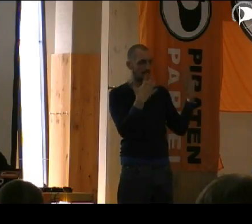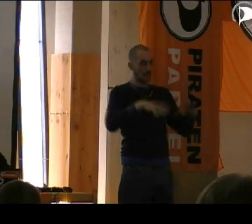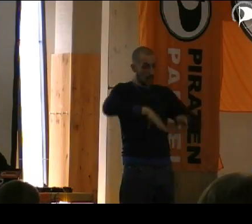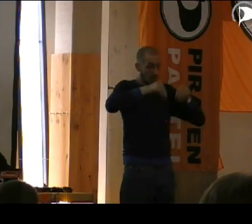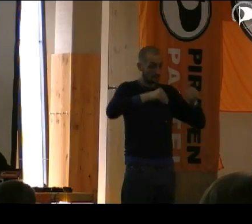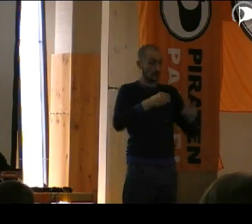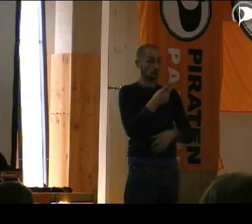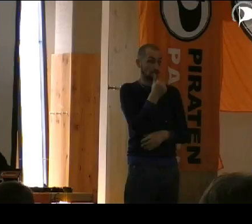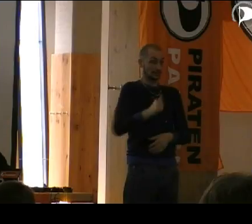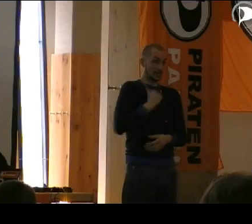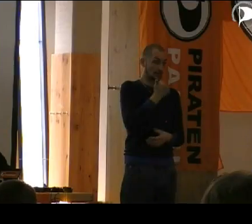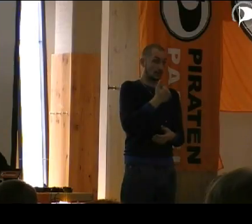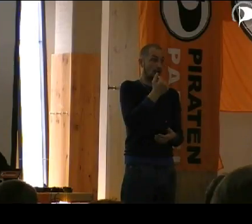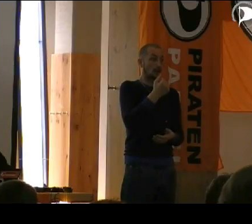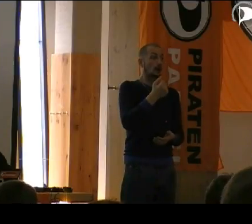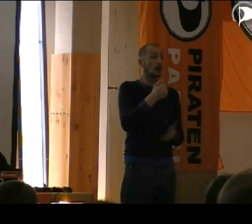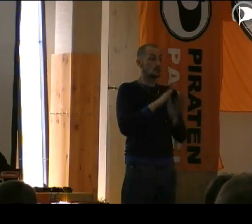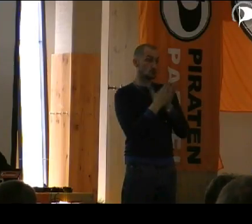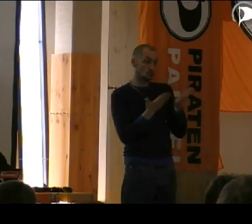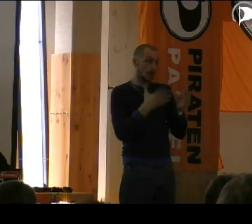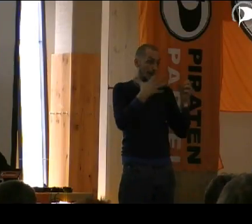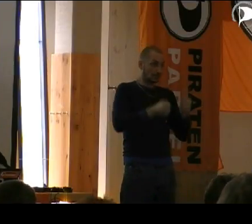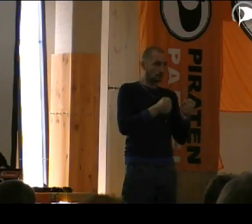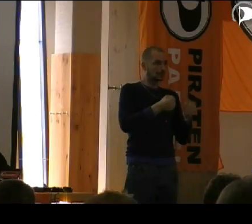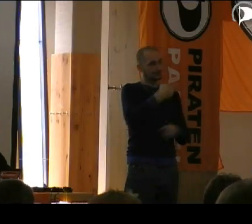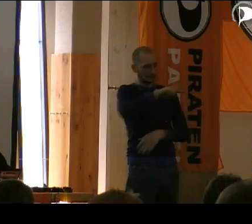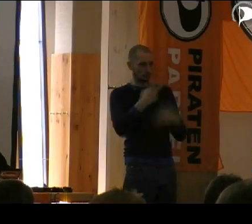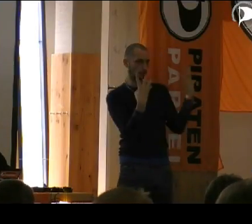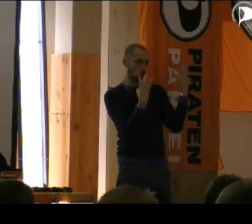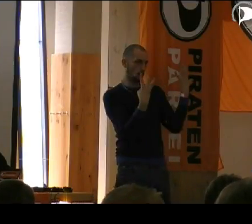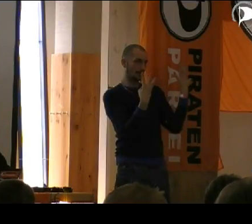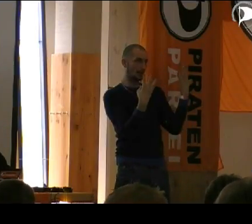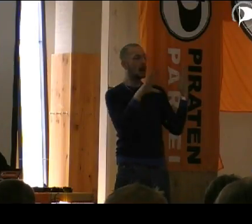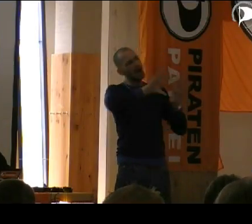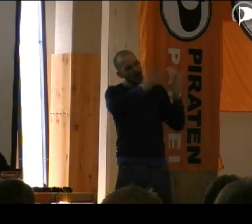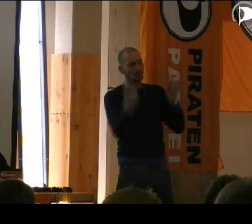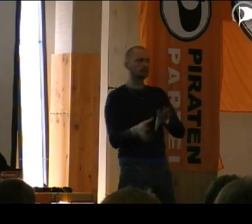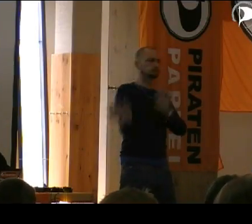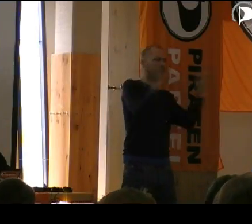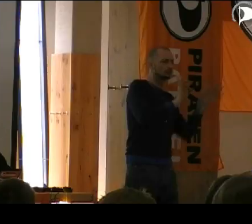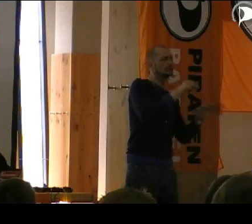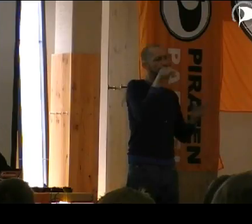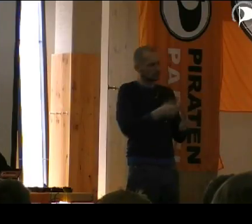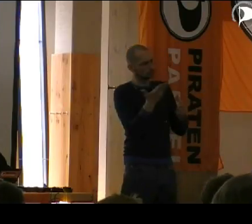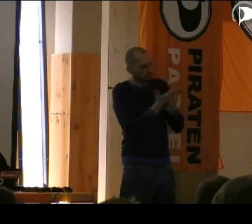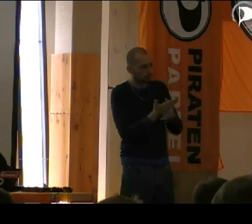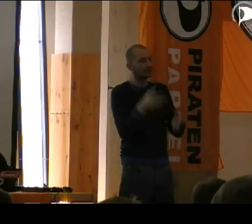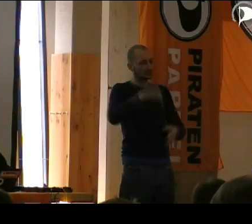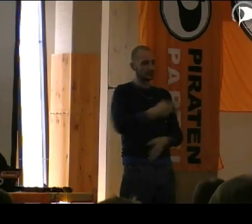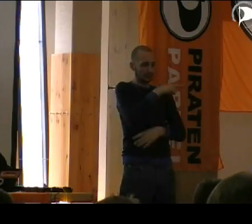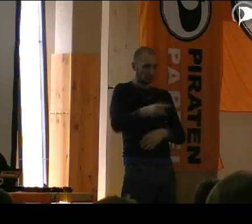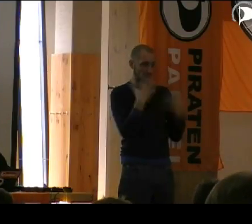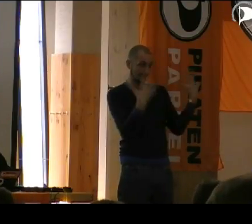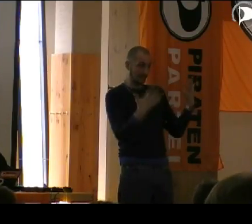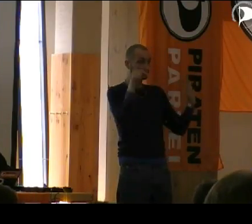wandern gegangen weil sie supertalent 2009 komplett gebucht konnte und erwartet nun